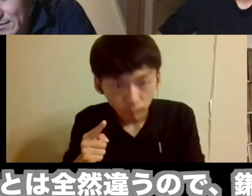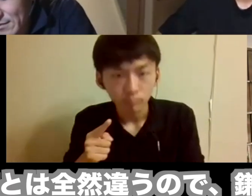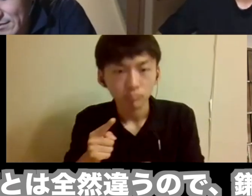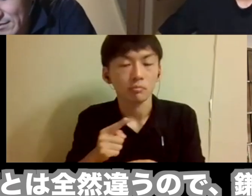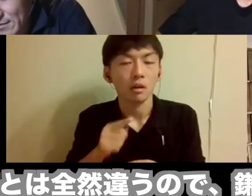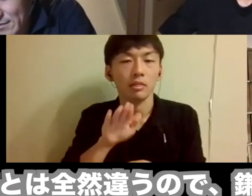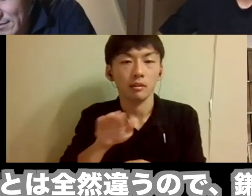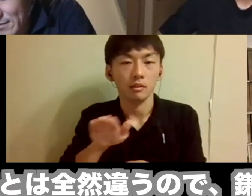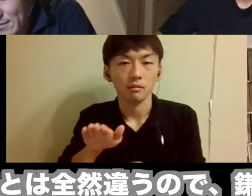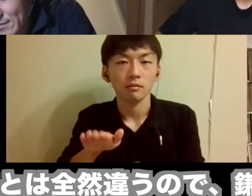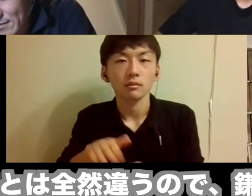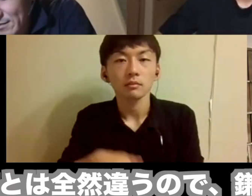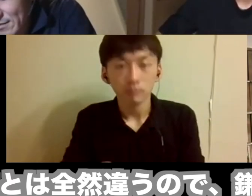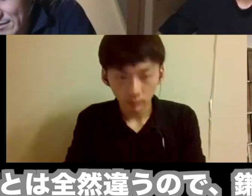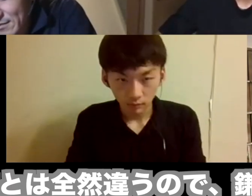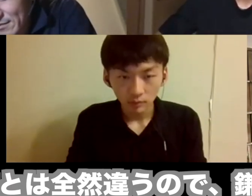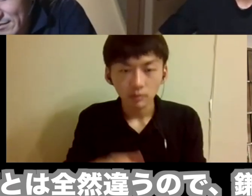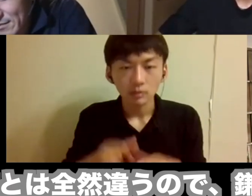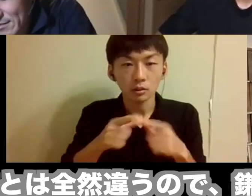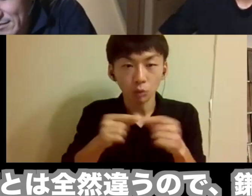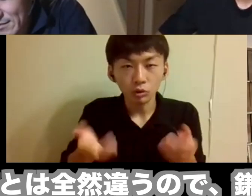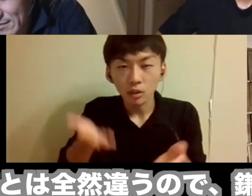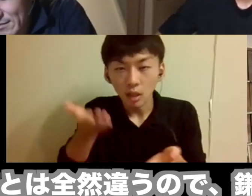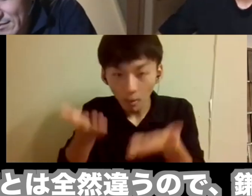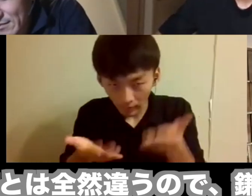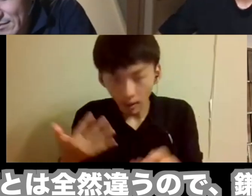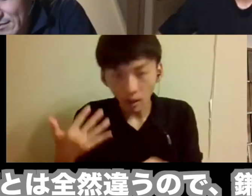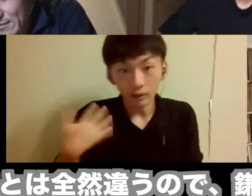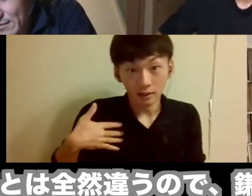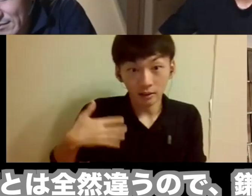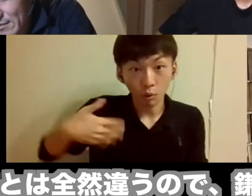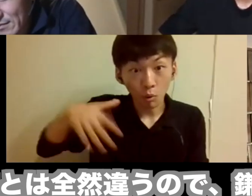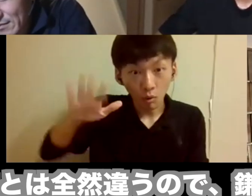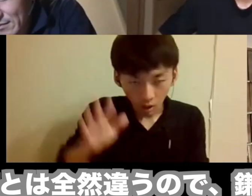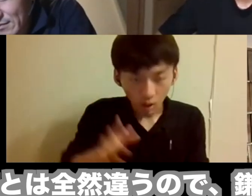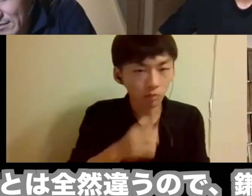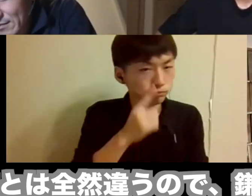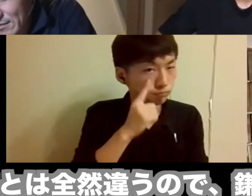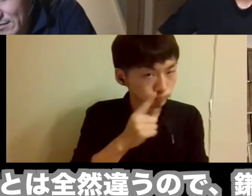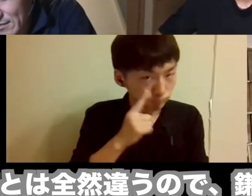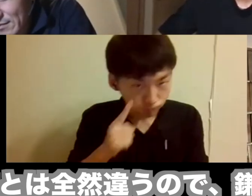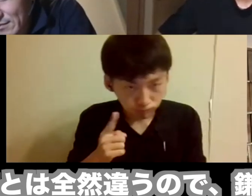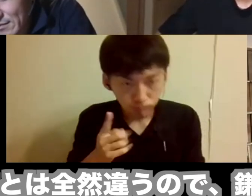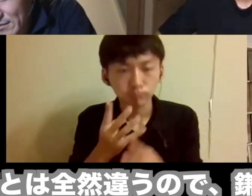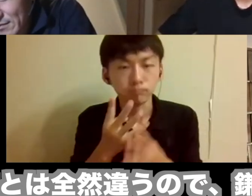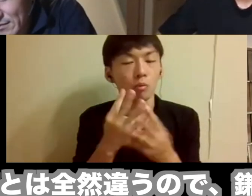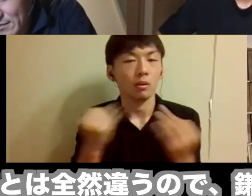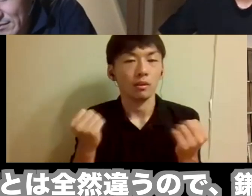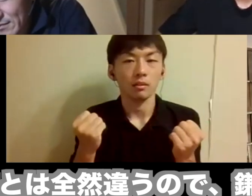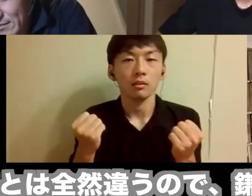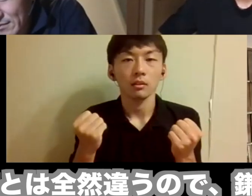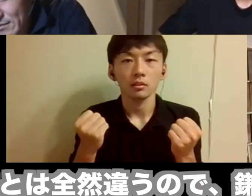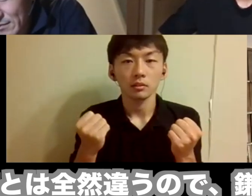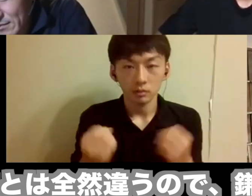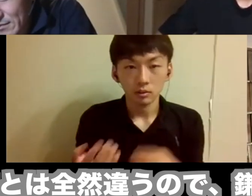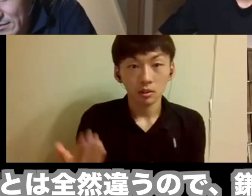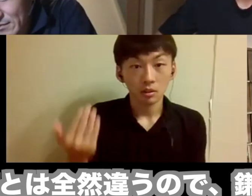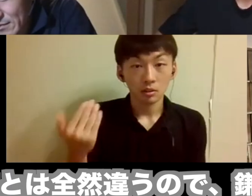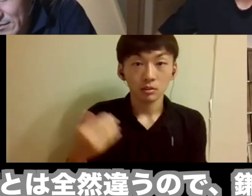違うので日本とはなのでやっぱりこう今まであの鎌倉の住んでいる子供たちだったりとか